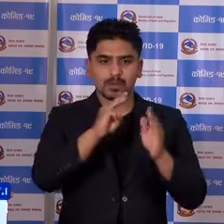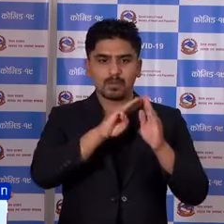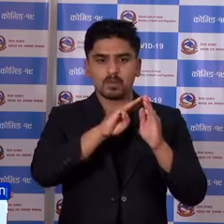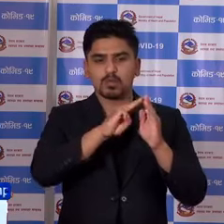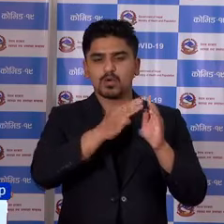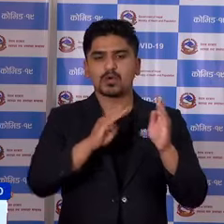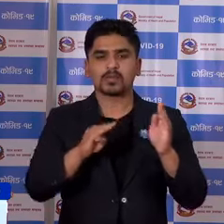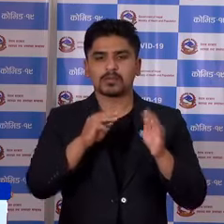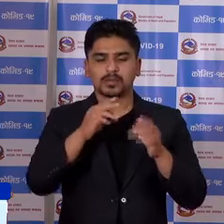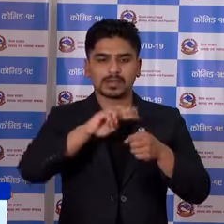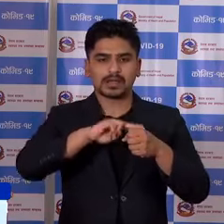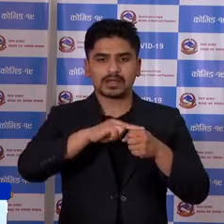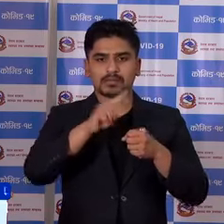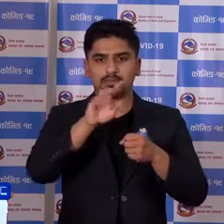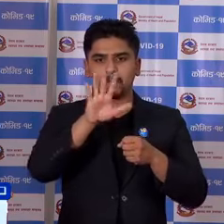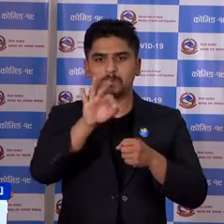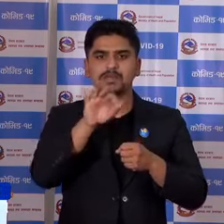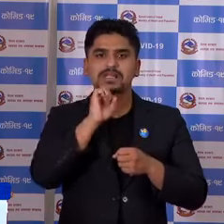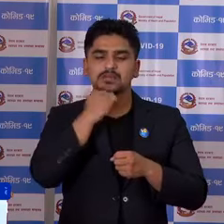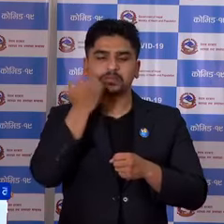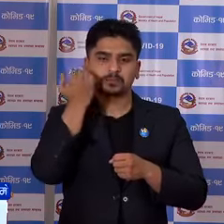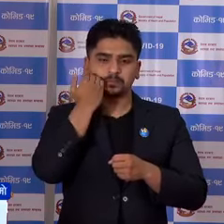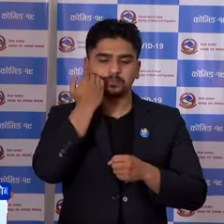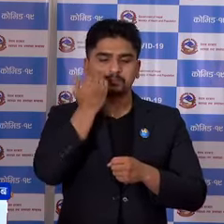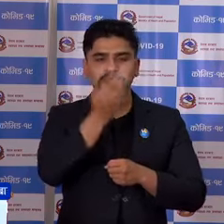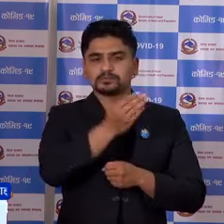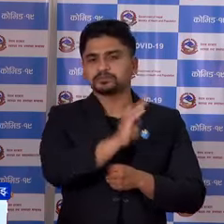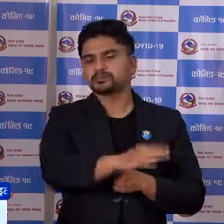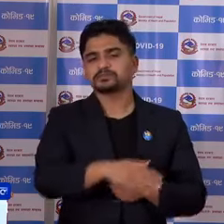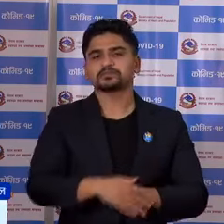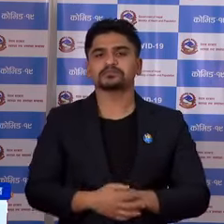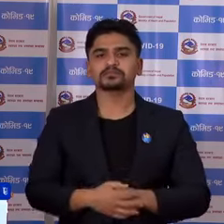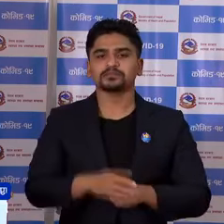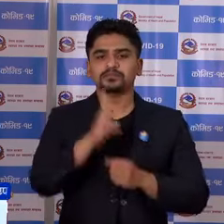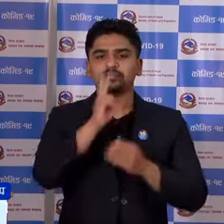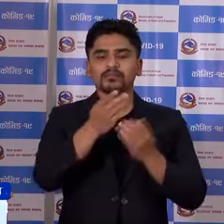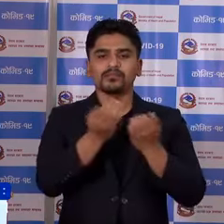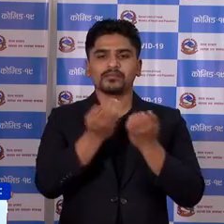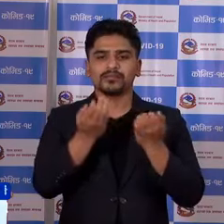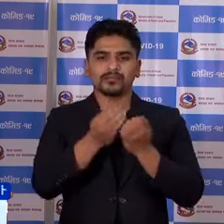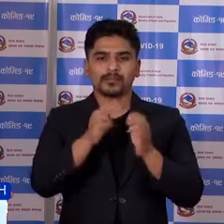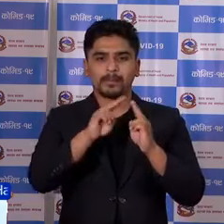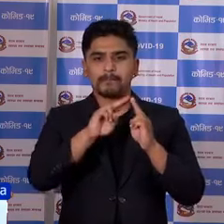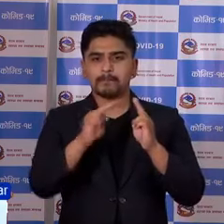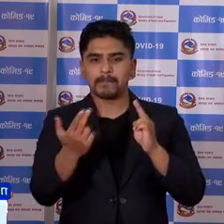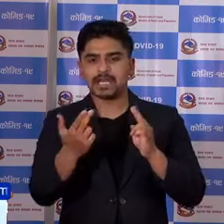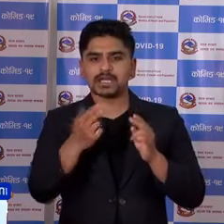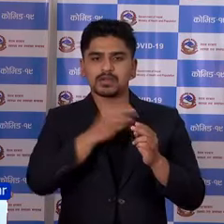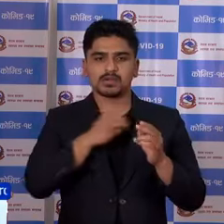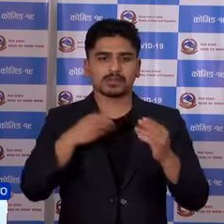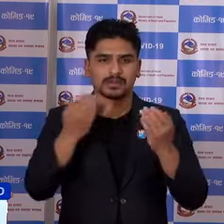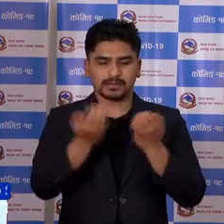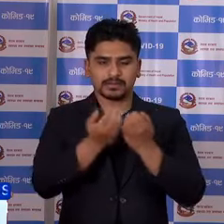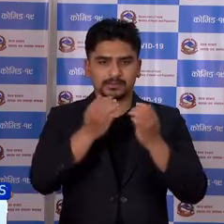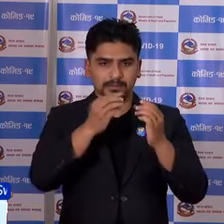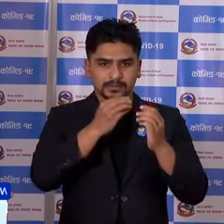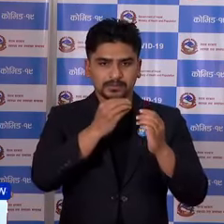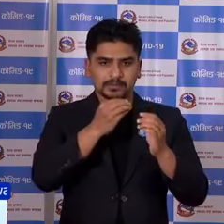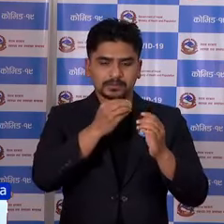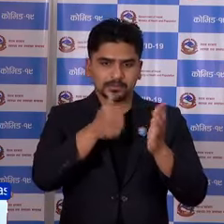मकवानपुर हेटौडाका 50 वर्षीय पुरुष हुनुहुन्छ। त्यसै गरी भेरी अस्पतालको प्रयोगशालामा गरिएको